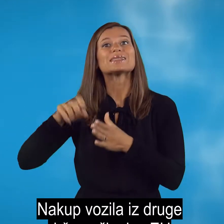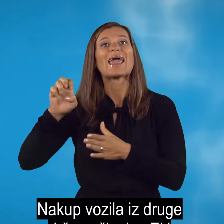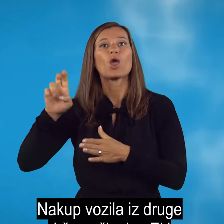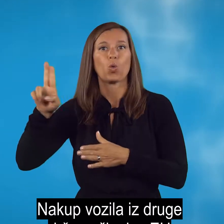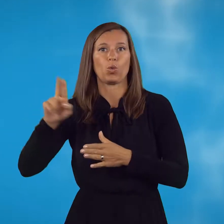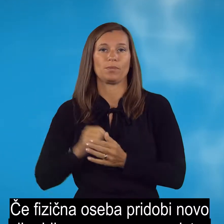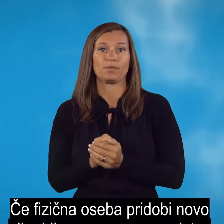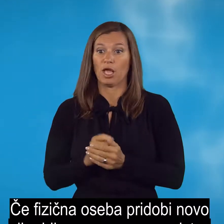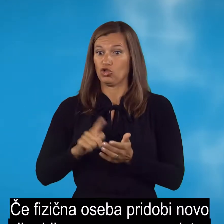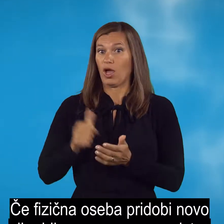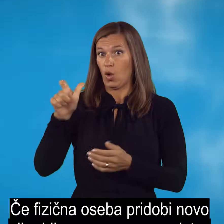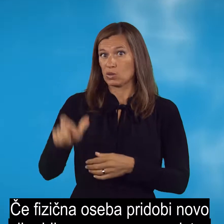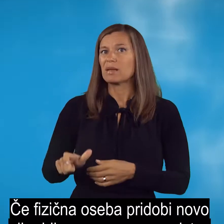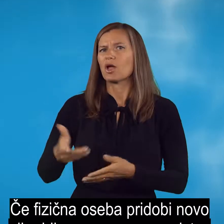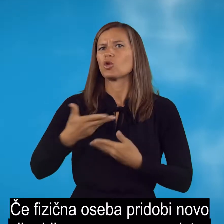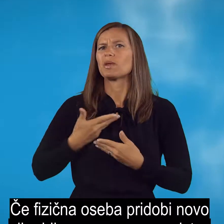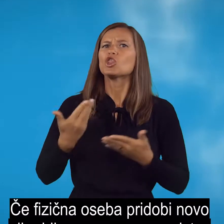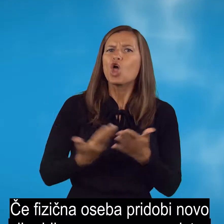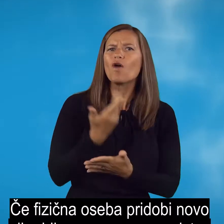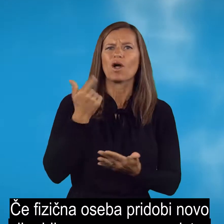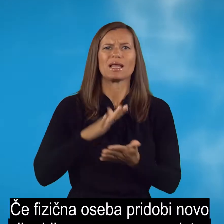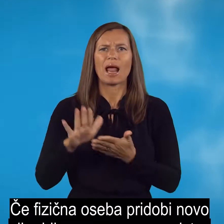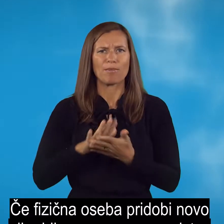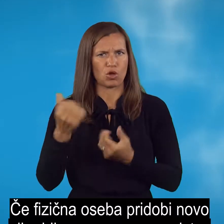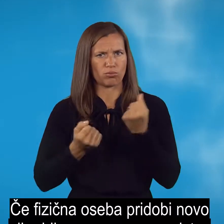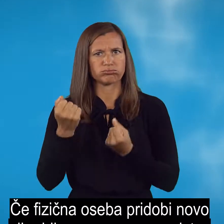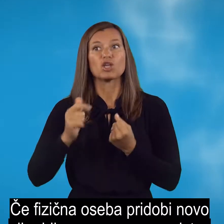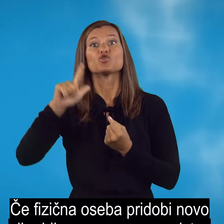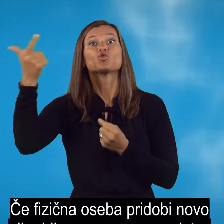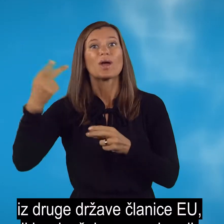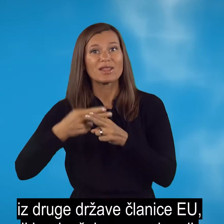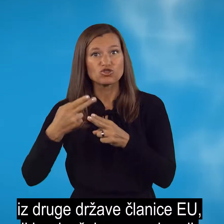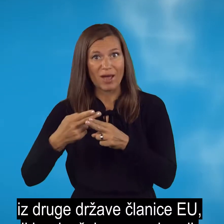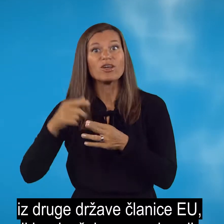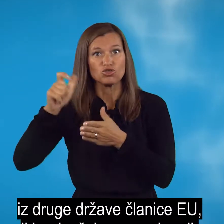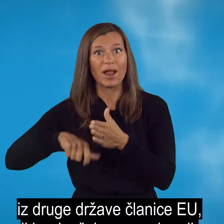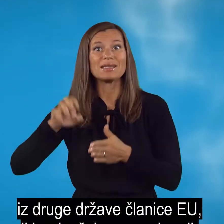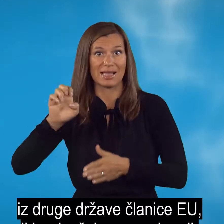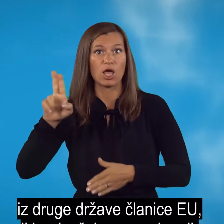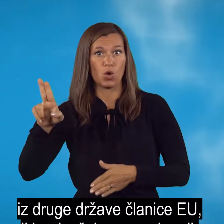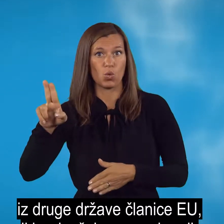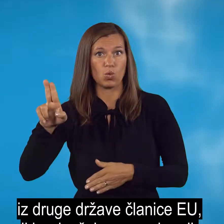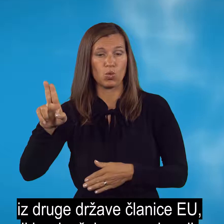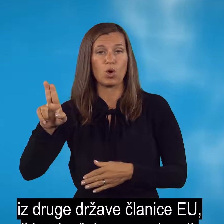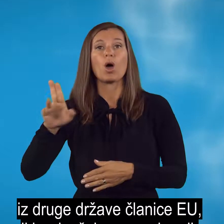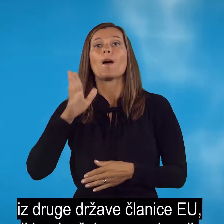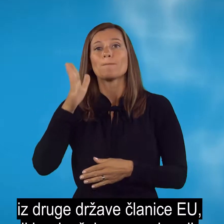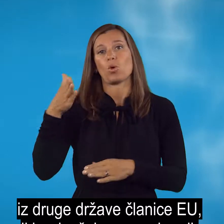Če fizična oseba pridobi novo ali rabljeno prevozno sredstvo iz druge države članice EU, ji bo davčni